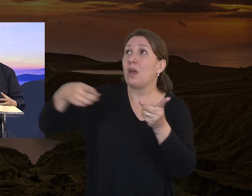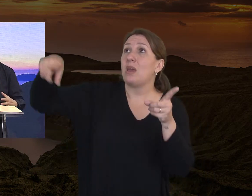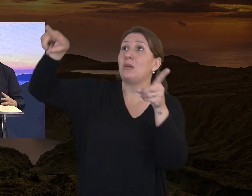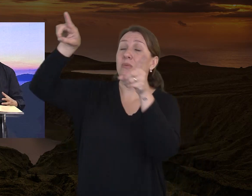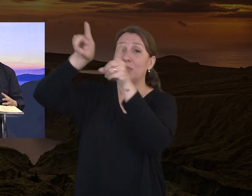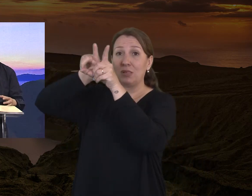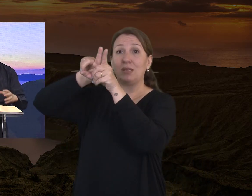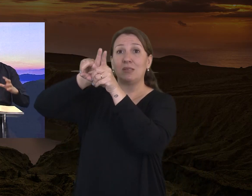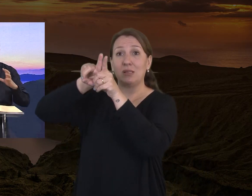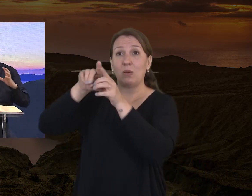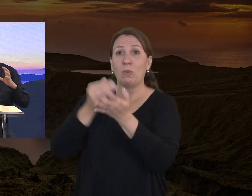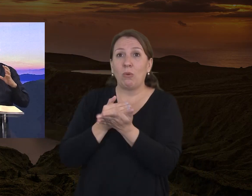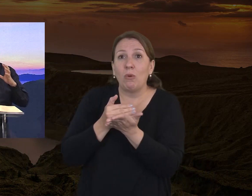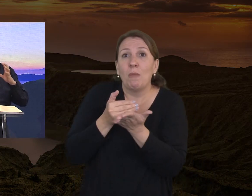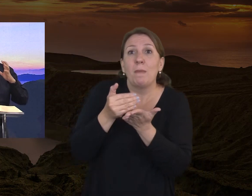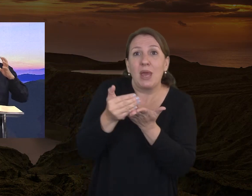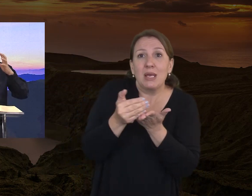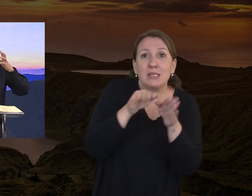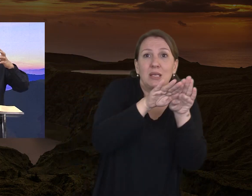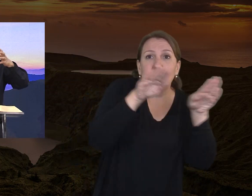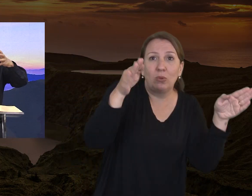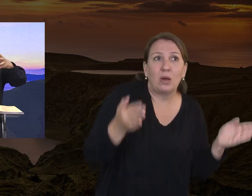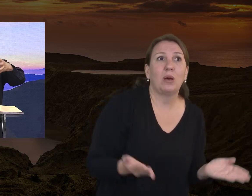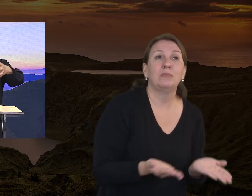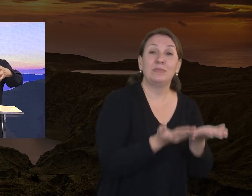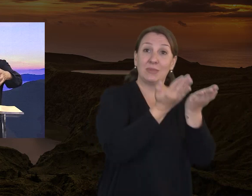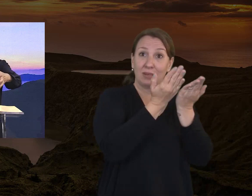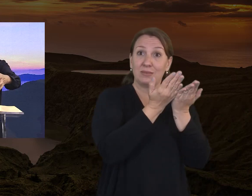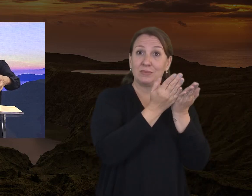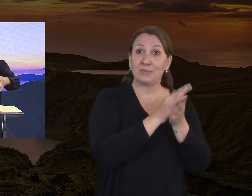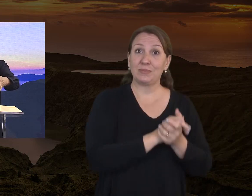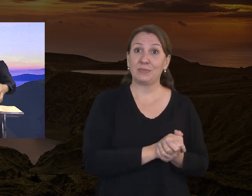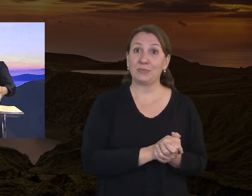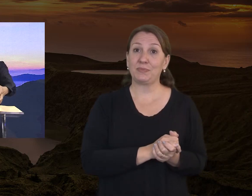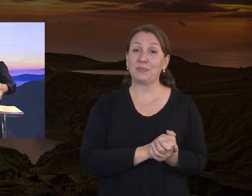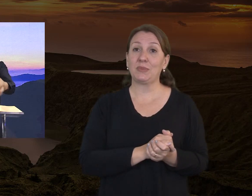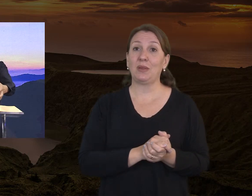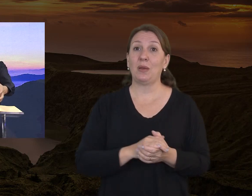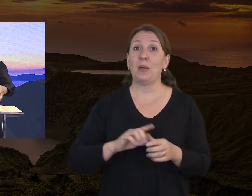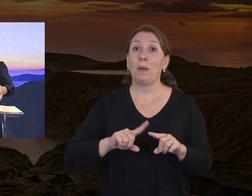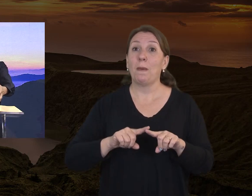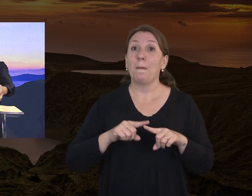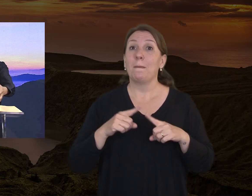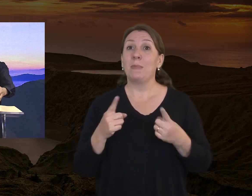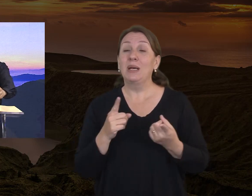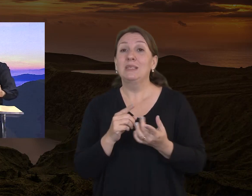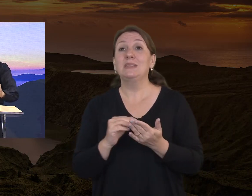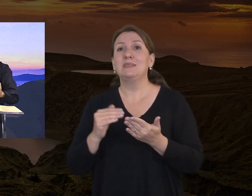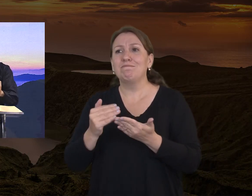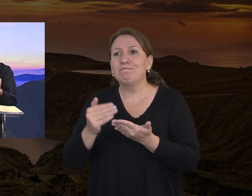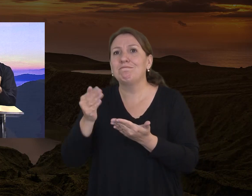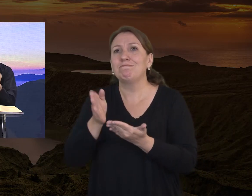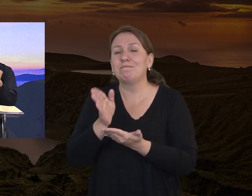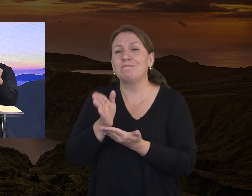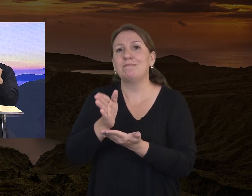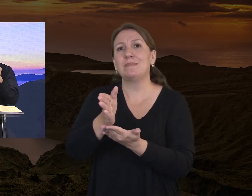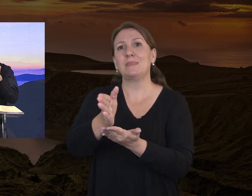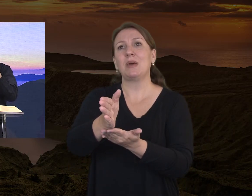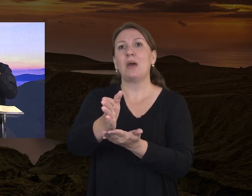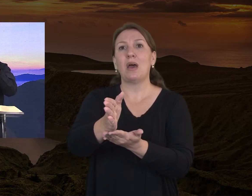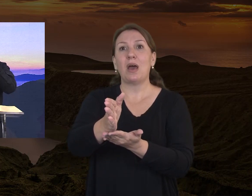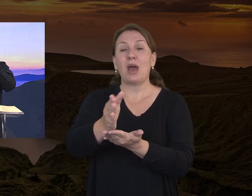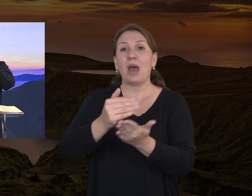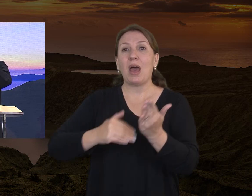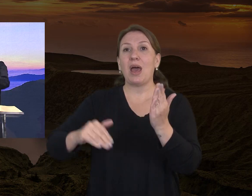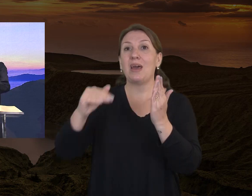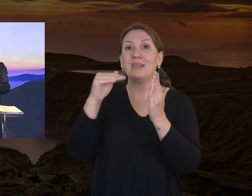começa no altar do holocausto, visa levar você para ser um sacerdote que serve a Deus no santo lugar, mas ele quer fazer de